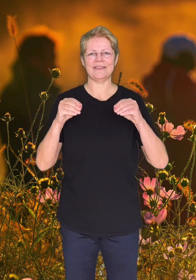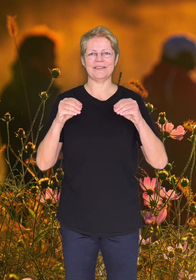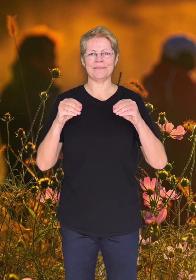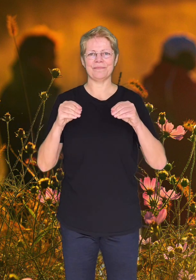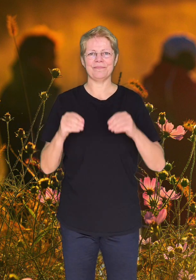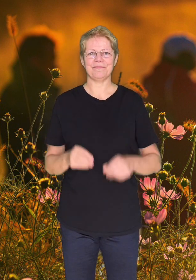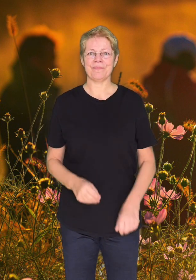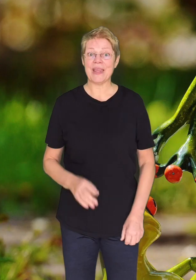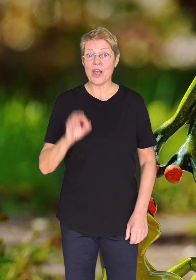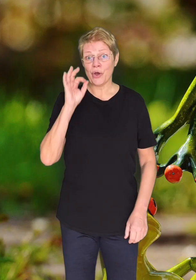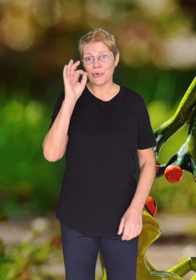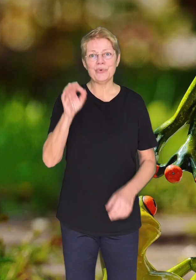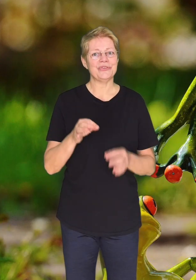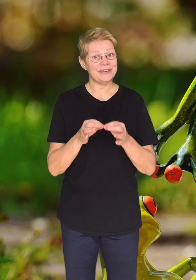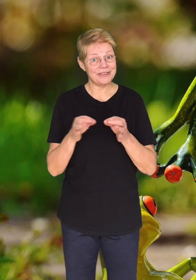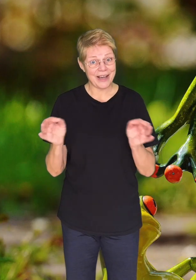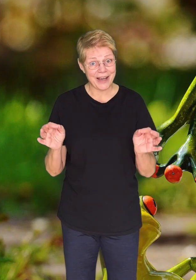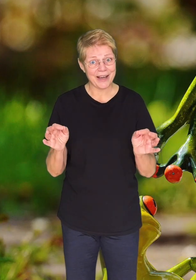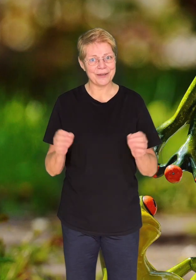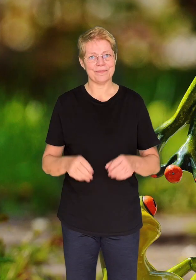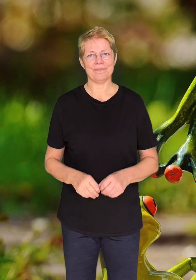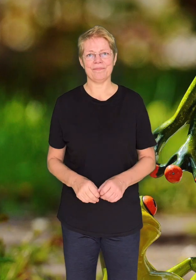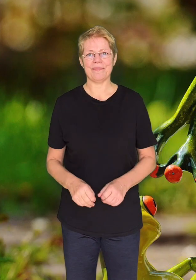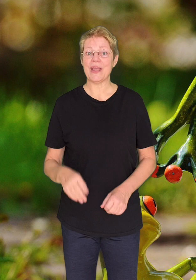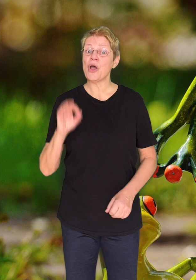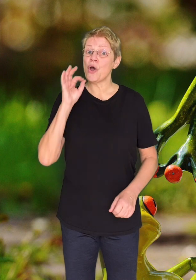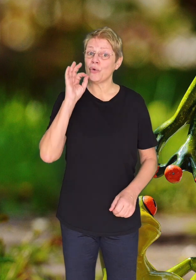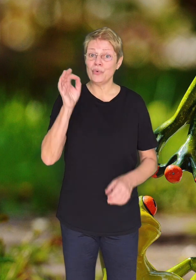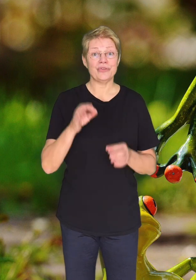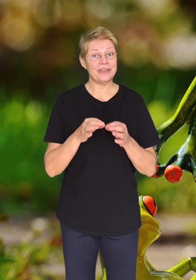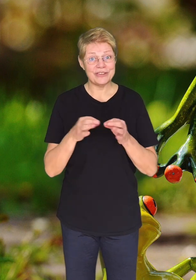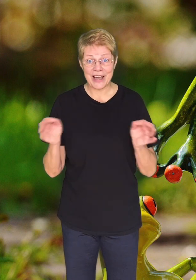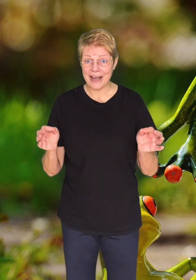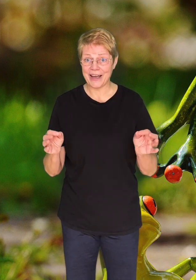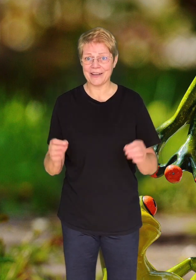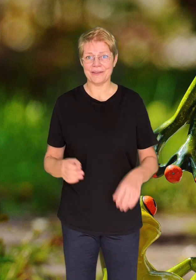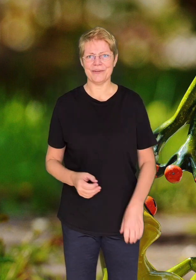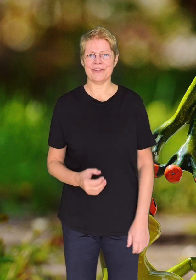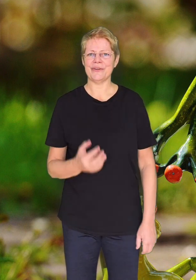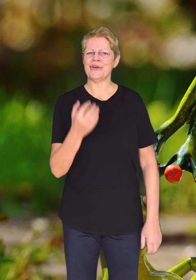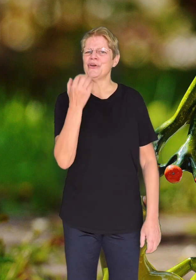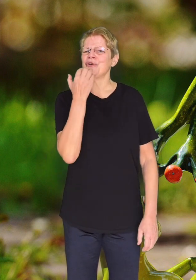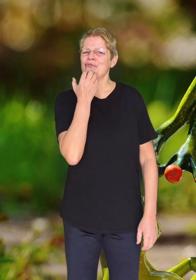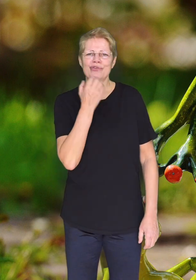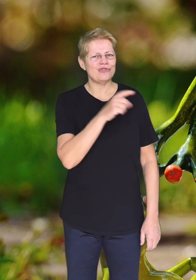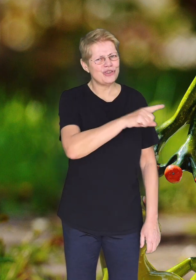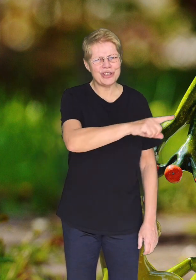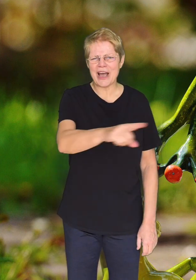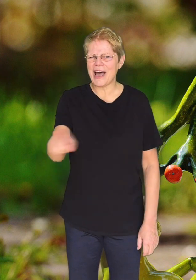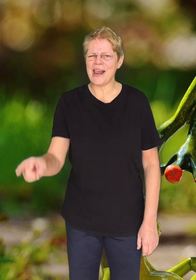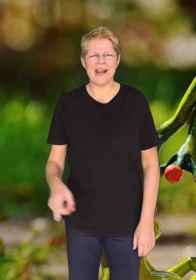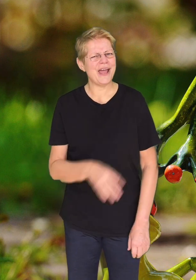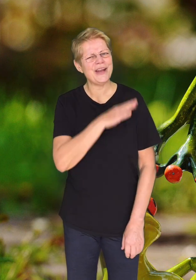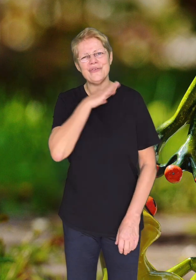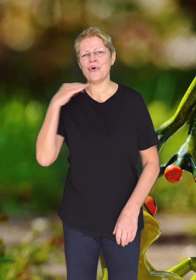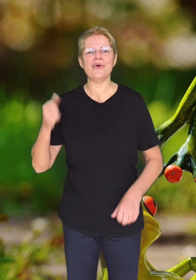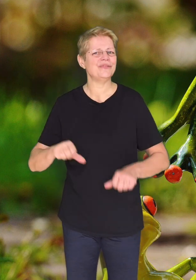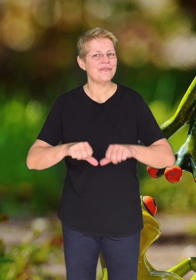beginnt guten Tag guten Tag wünsche ich allen und